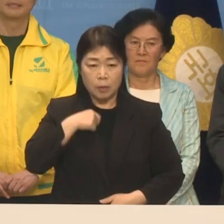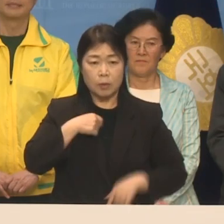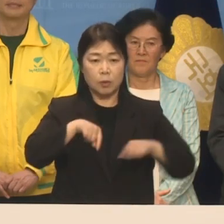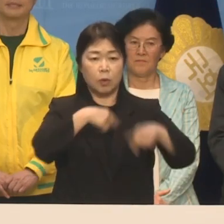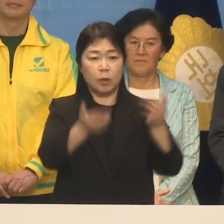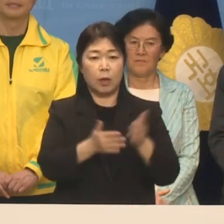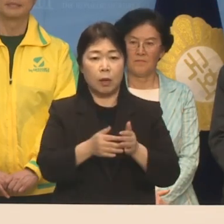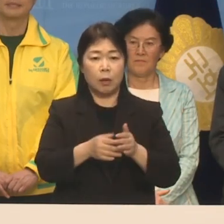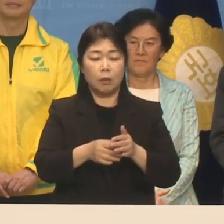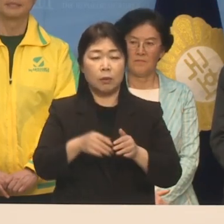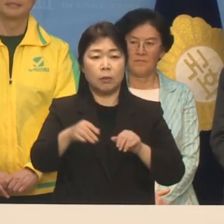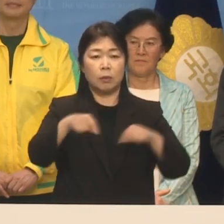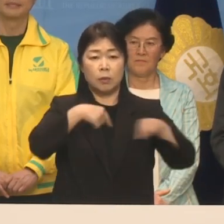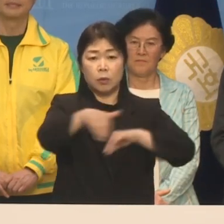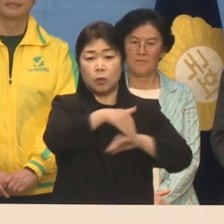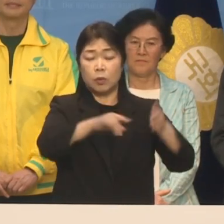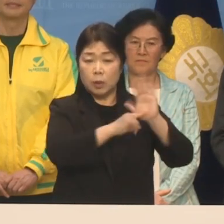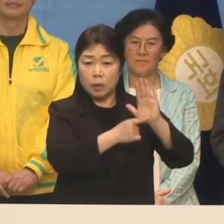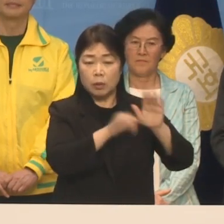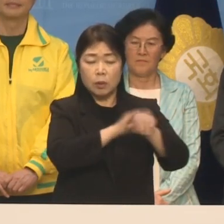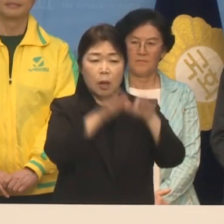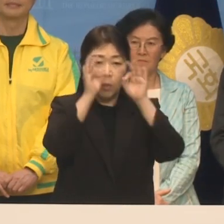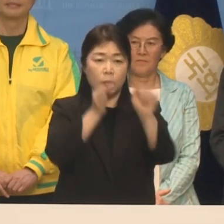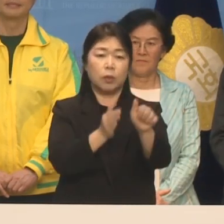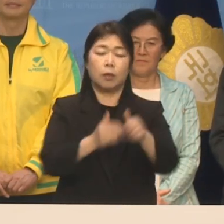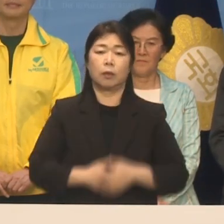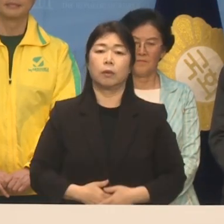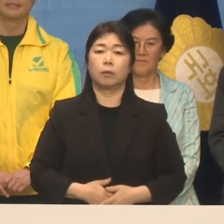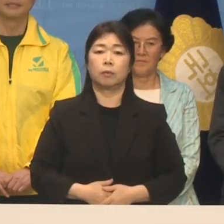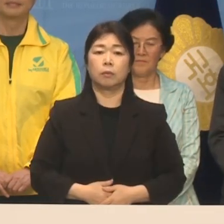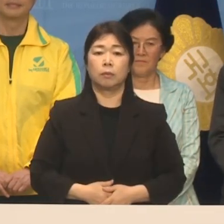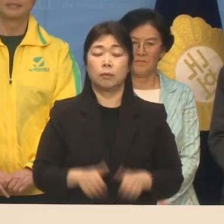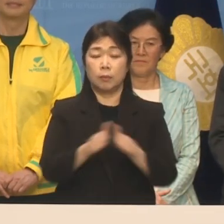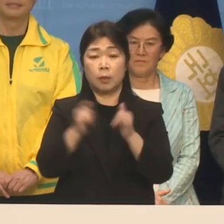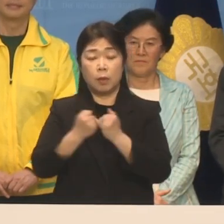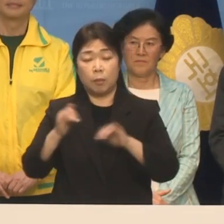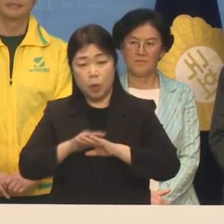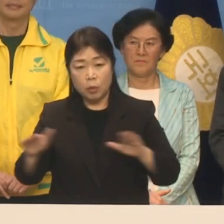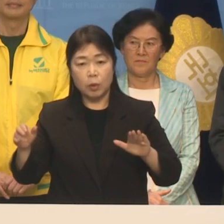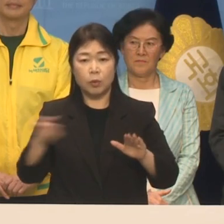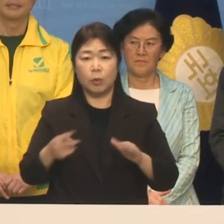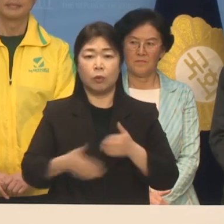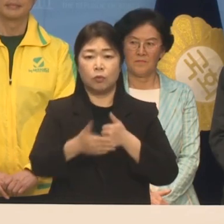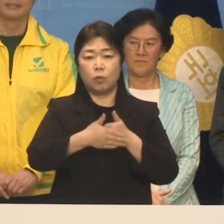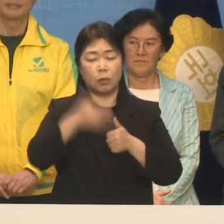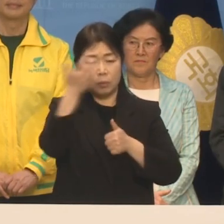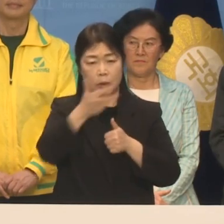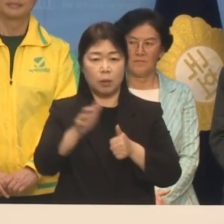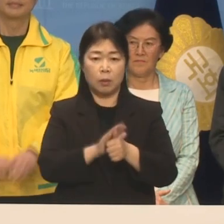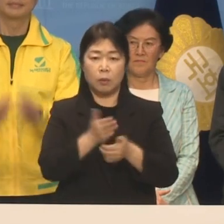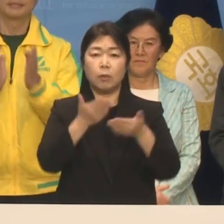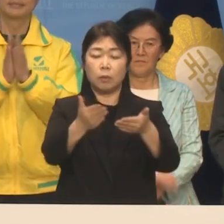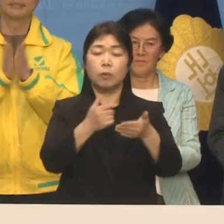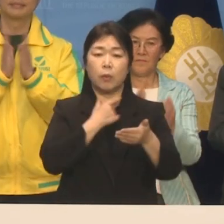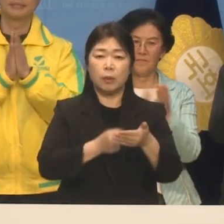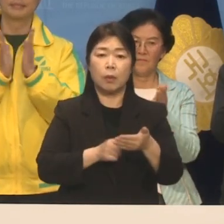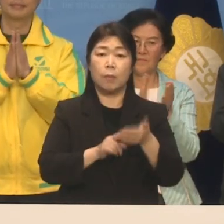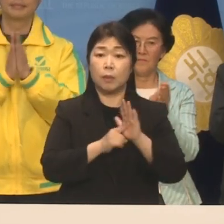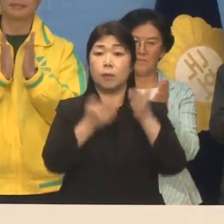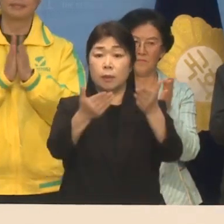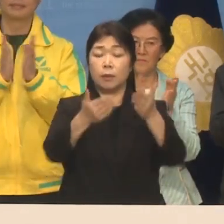함께하는 녹색정의당 후원하고 그리고 지지하고 여러분들에게 지지를 함께 호소하고 싶습니다. 감사합니다.